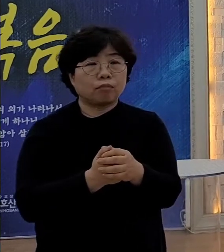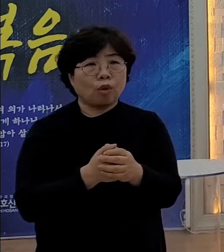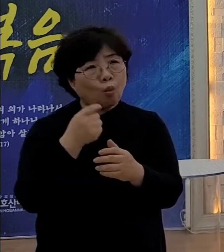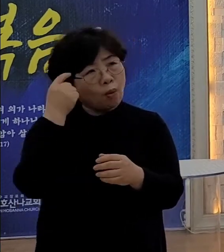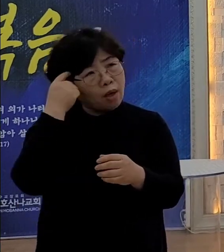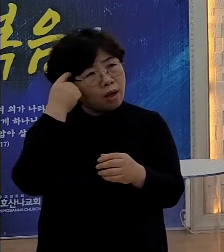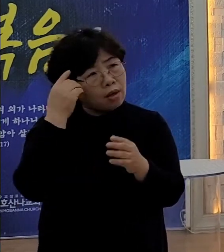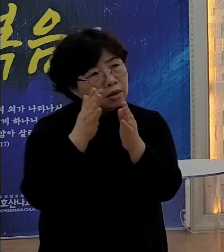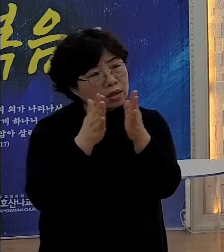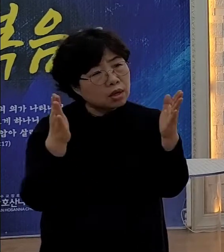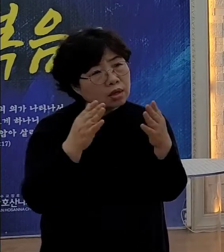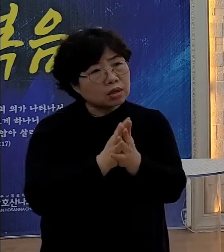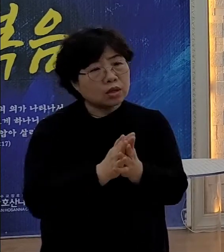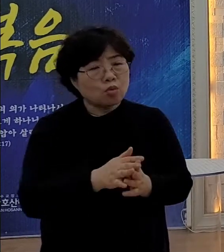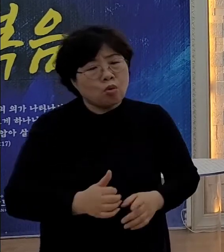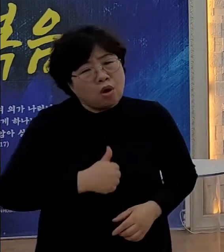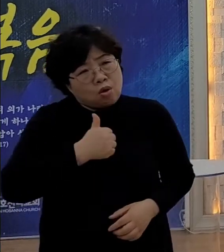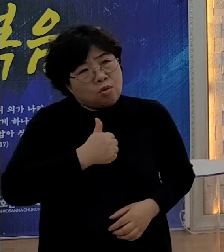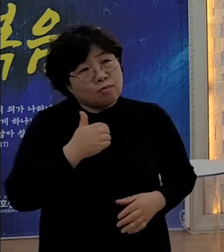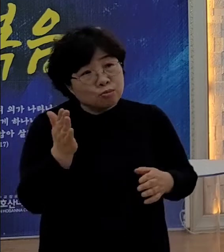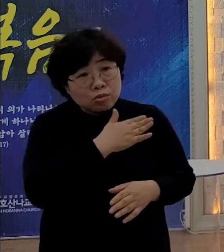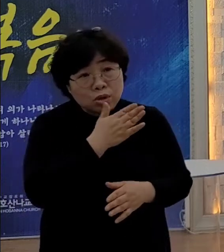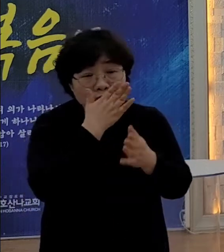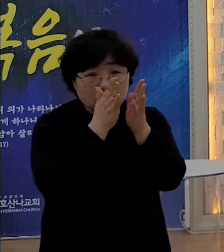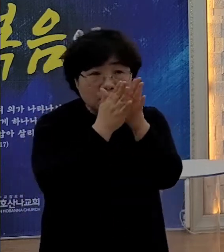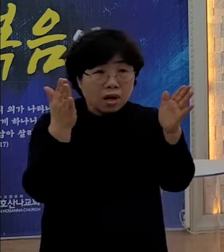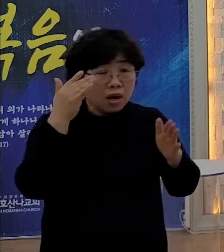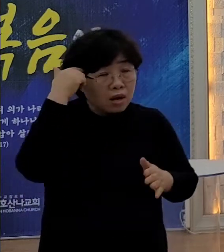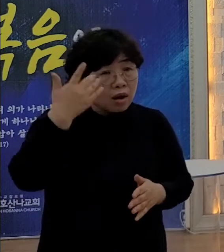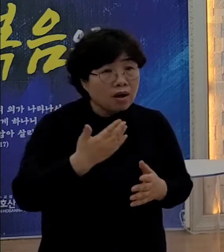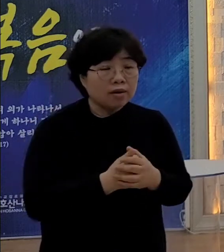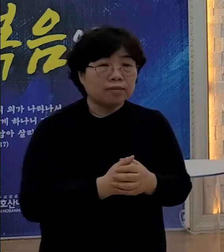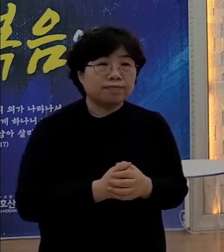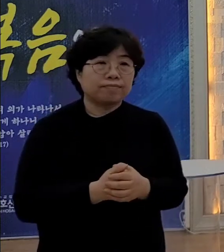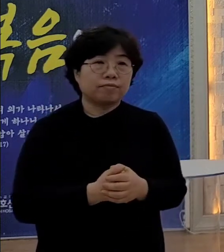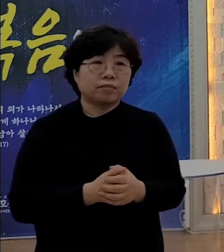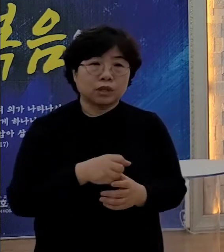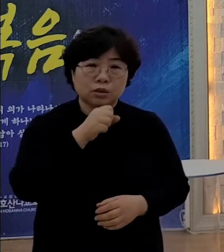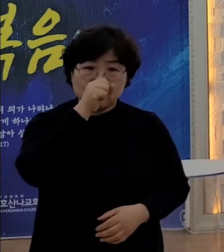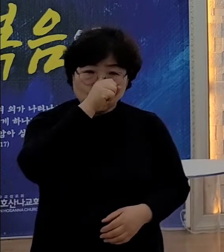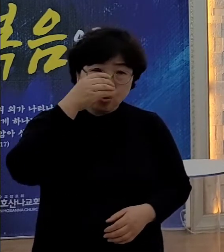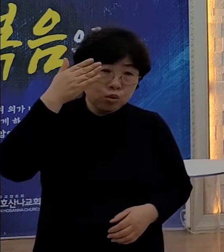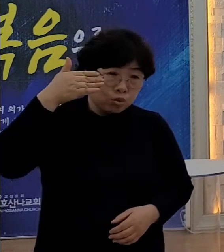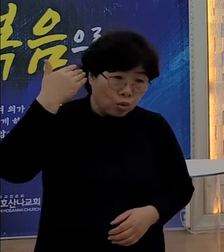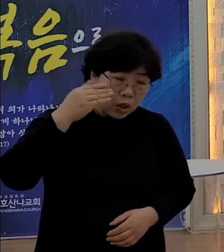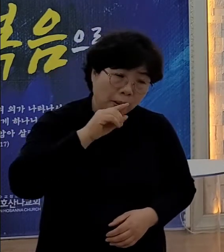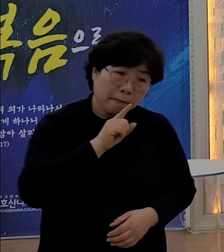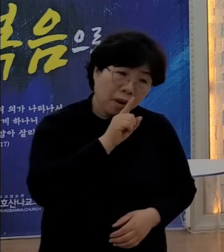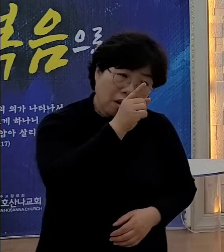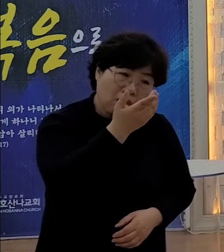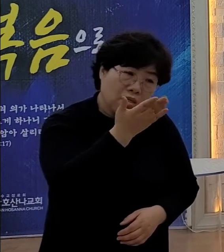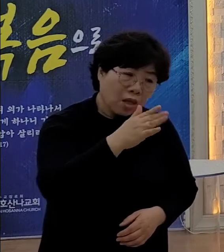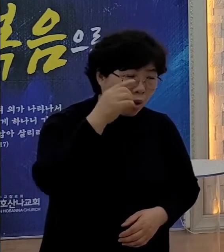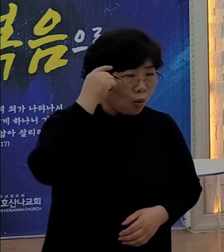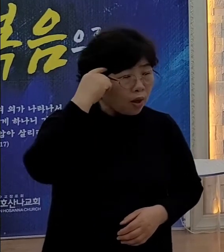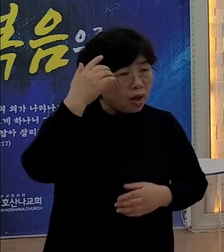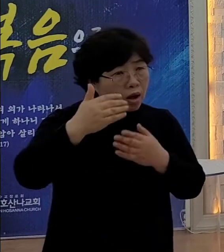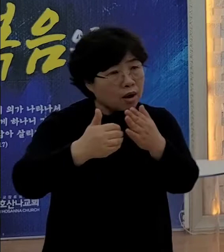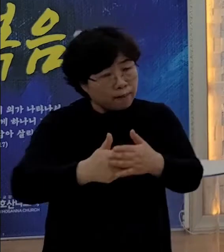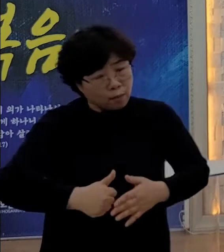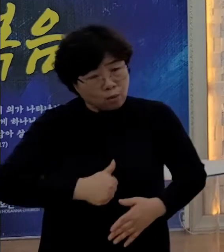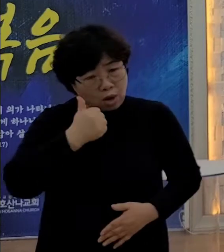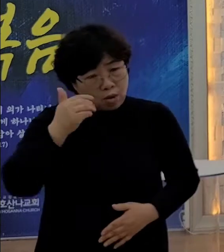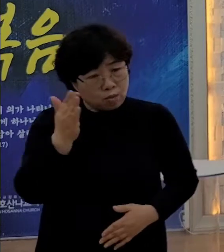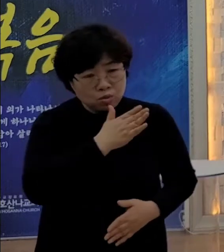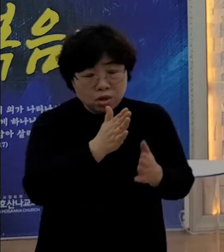시작해야만 될까? 여러분, 어떻게, 왜, 이유가 뭐라고 생각하세요? 좋은 소식이라고 말을 했는데 하나님의